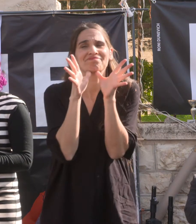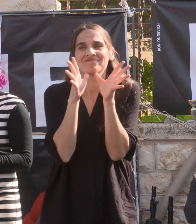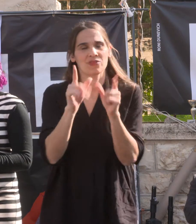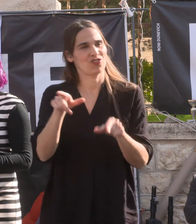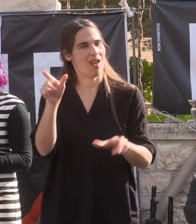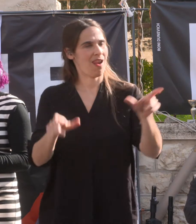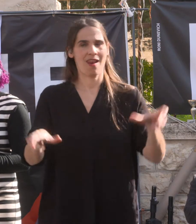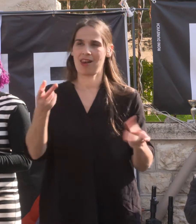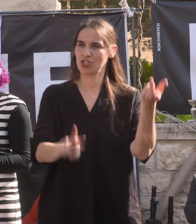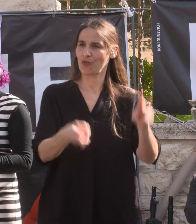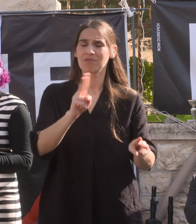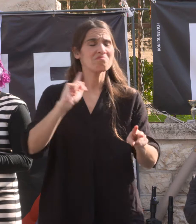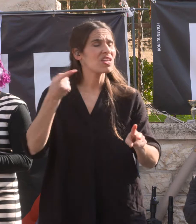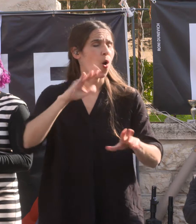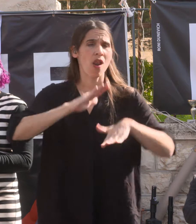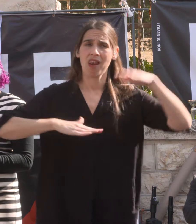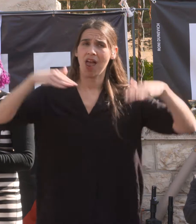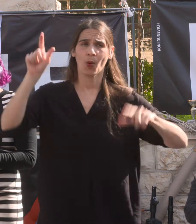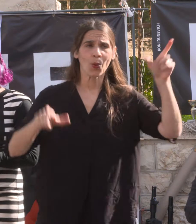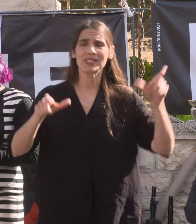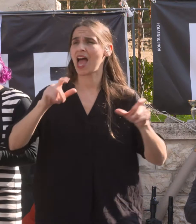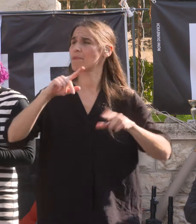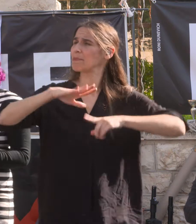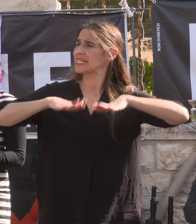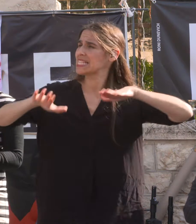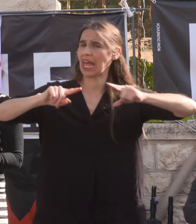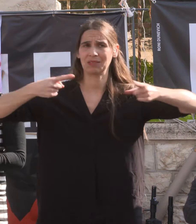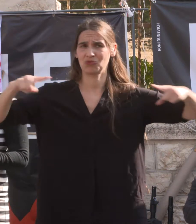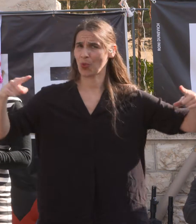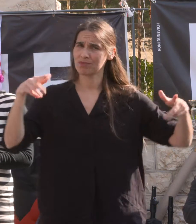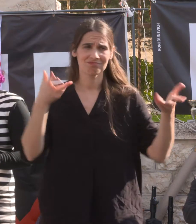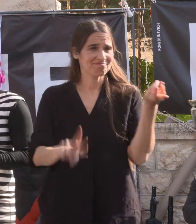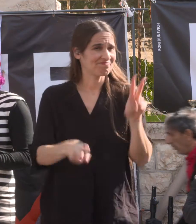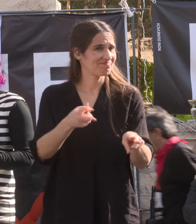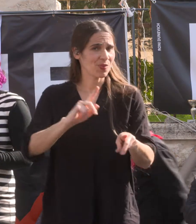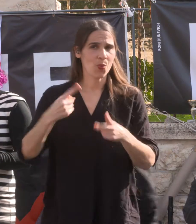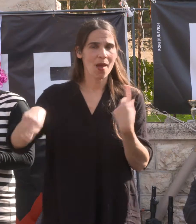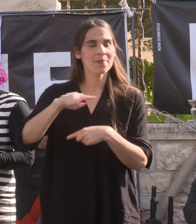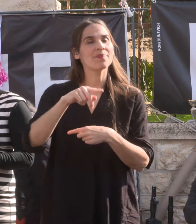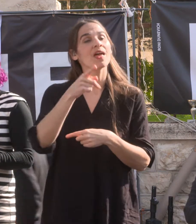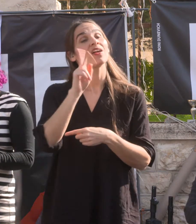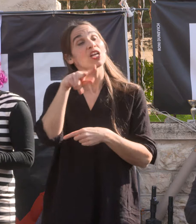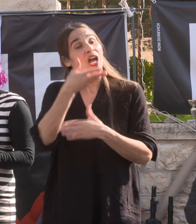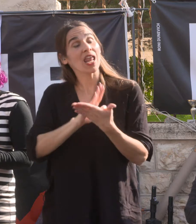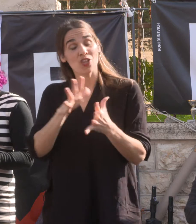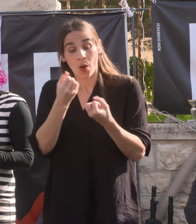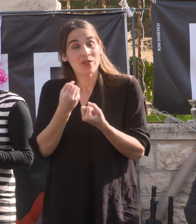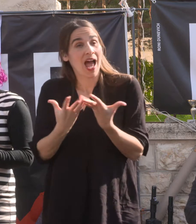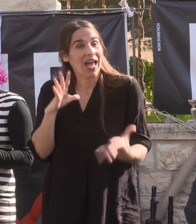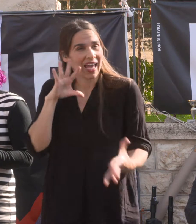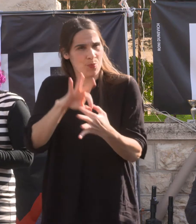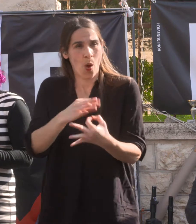מכל שכבות האוכלוסייה והמגזרים. רק שיש את אלו שלקחו את החיבור היפהפה והמדהים